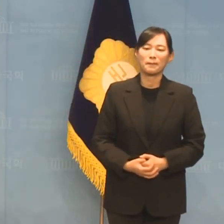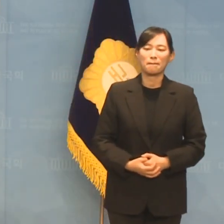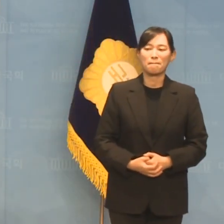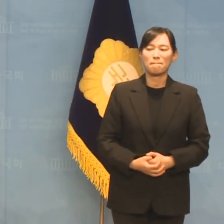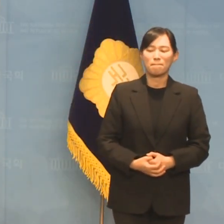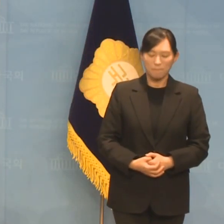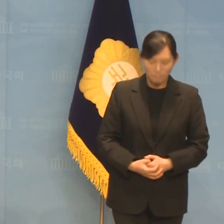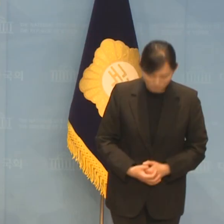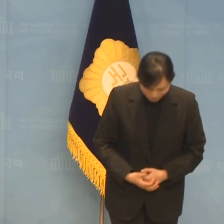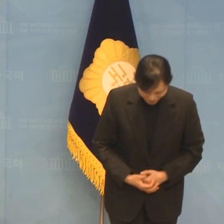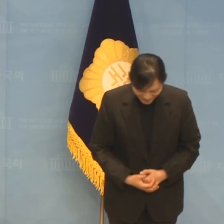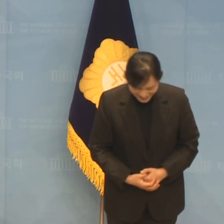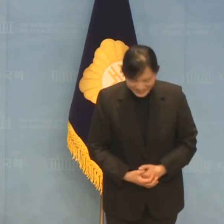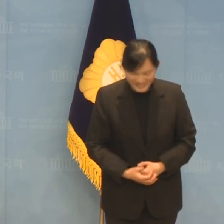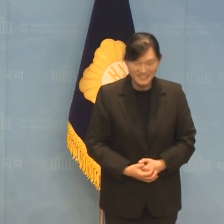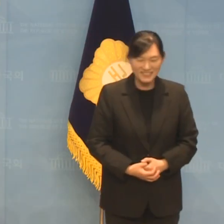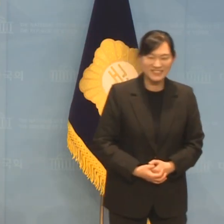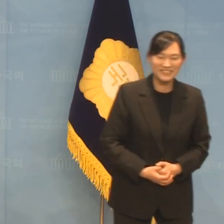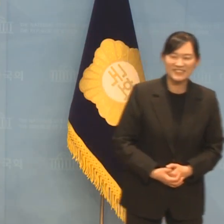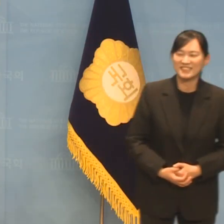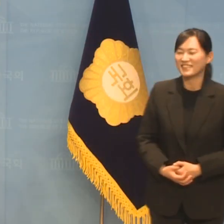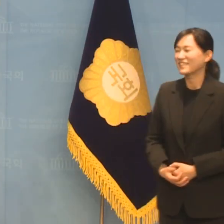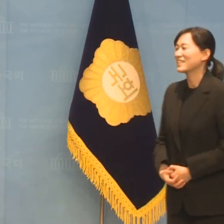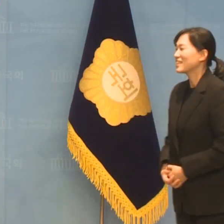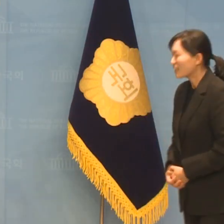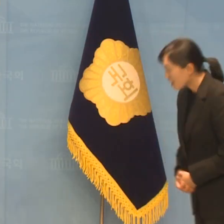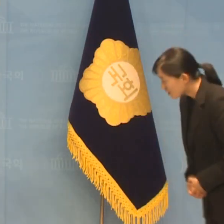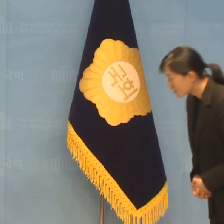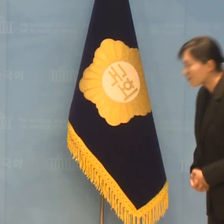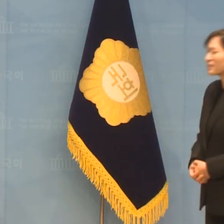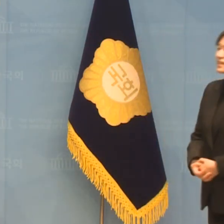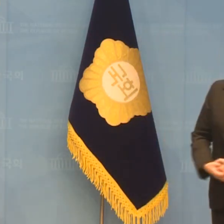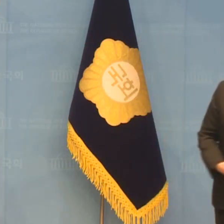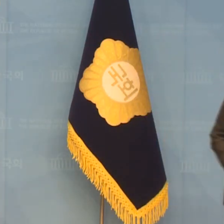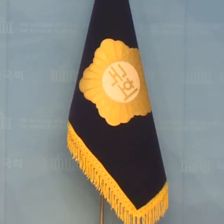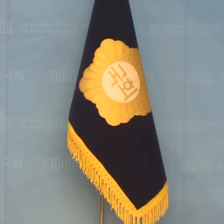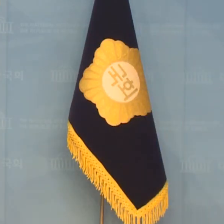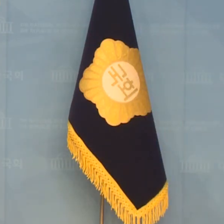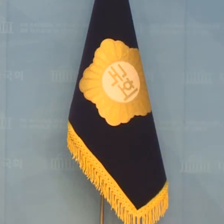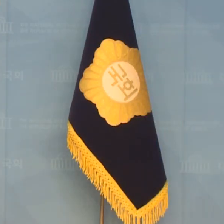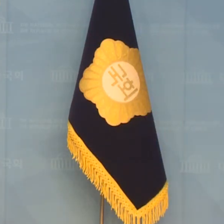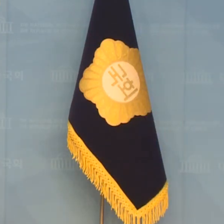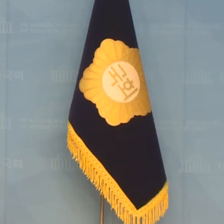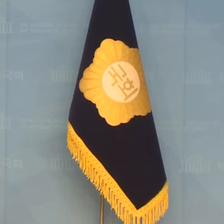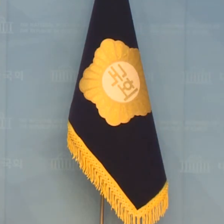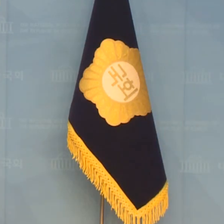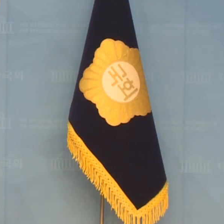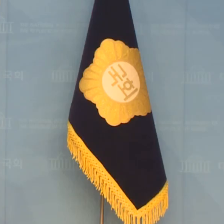네, 수고하셨습니다.